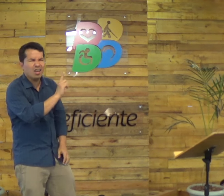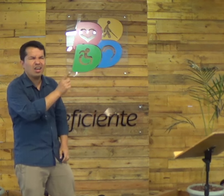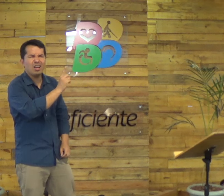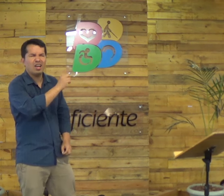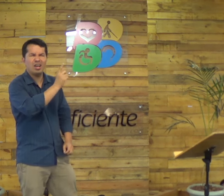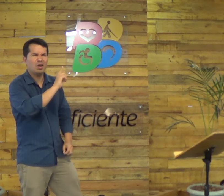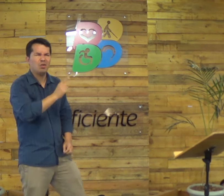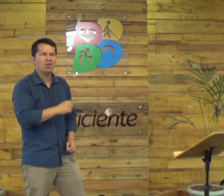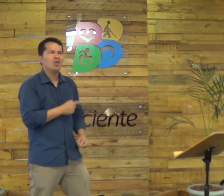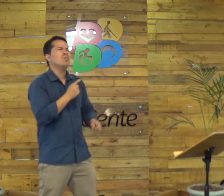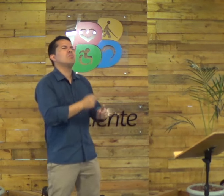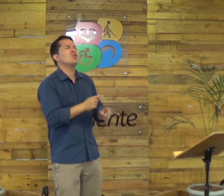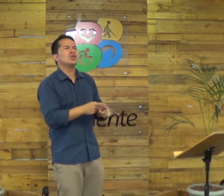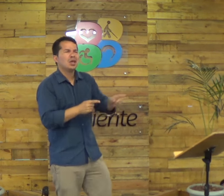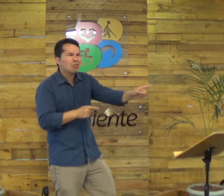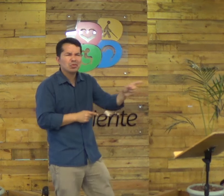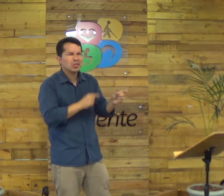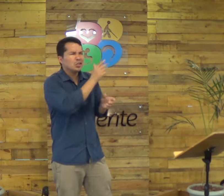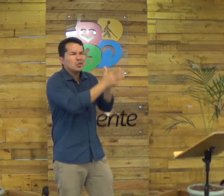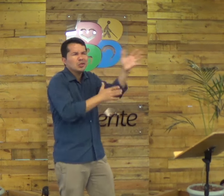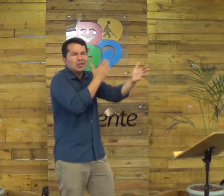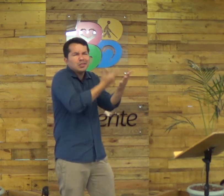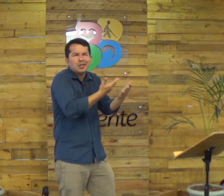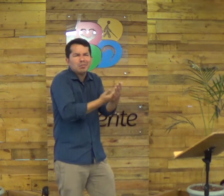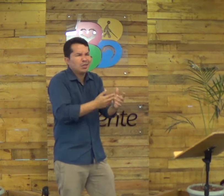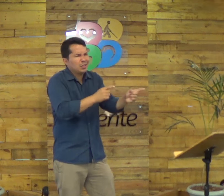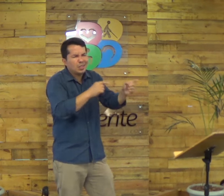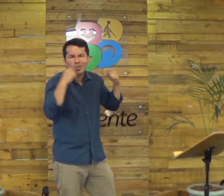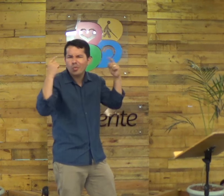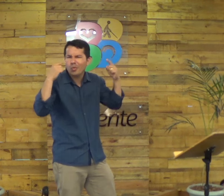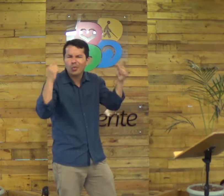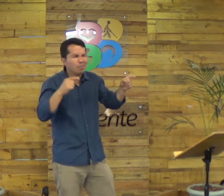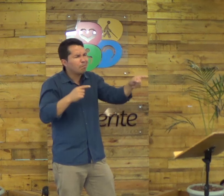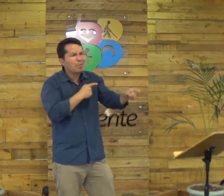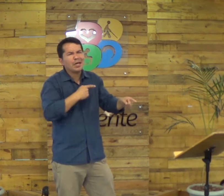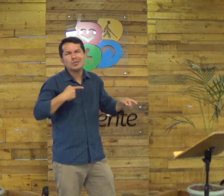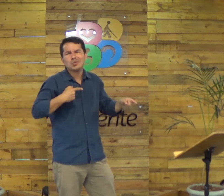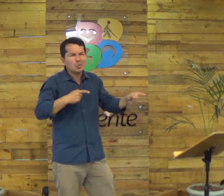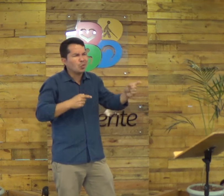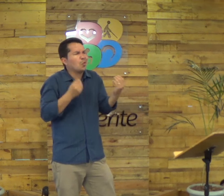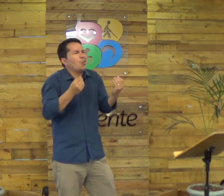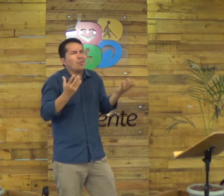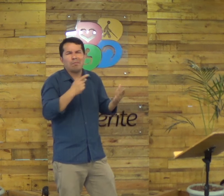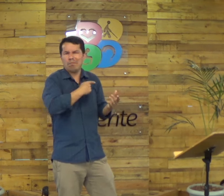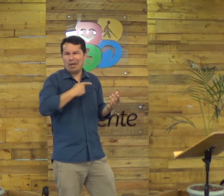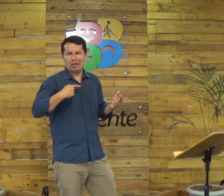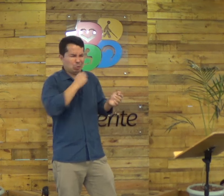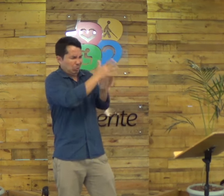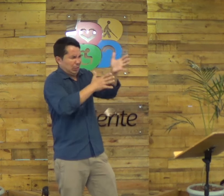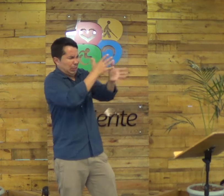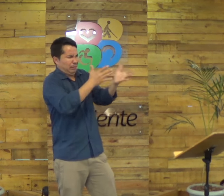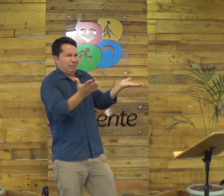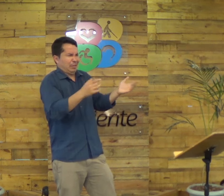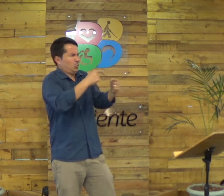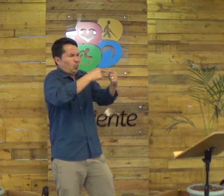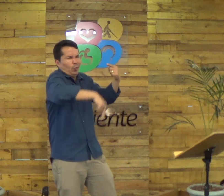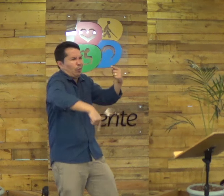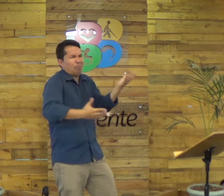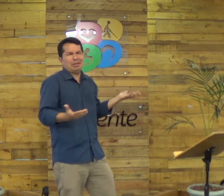algumas pessoas disseram, ah não, por que Libras, você é louco, pastor, assim, sabe, para que,